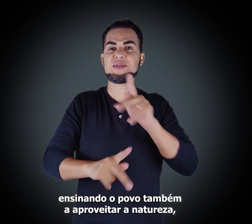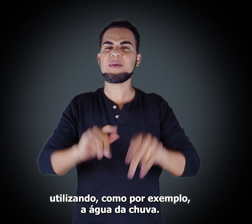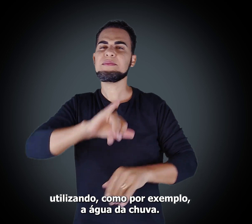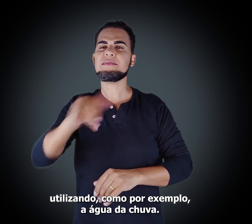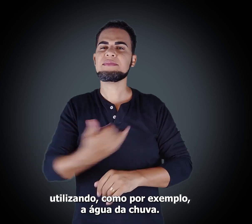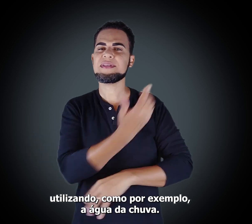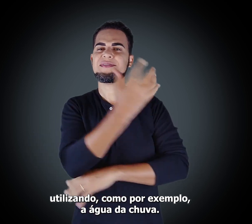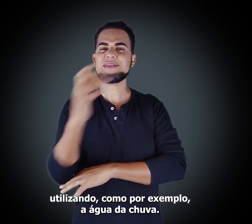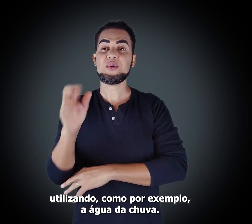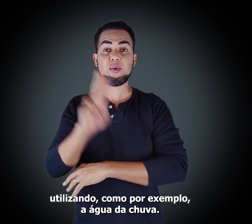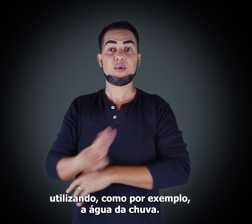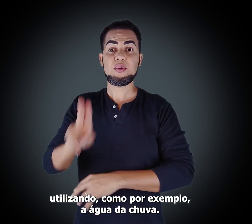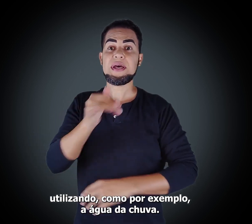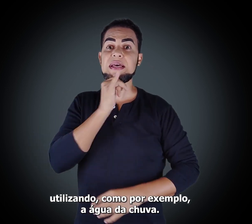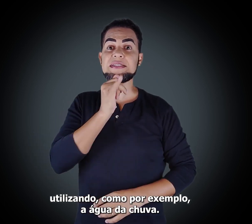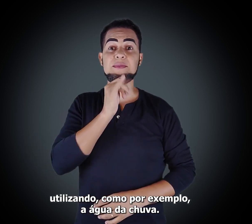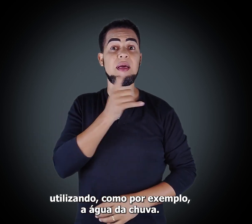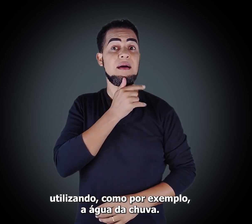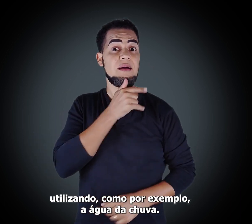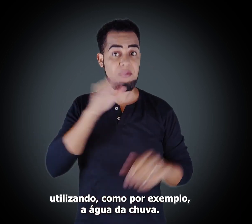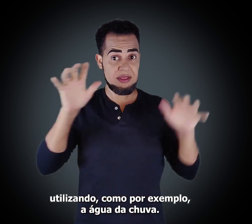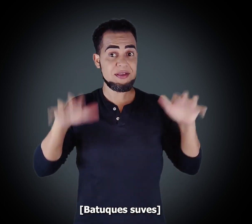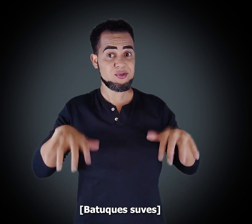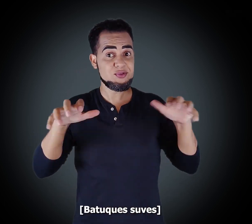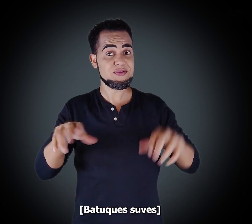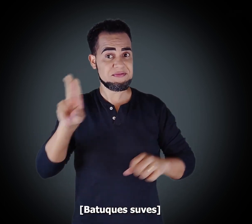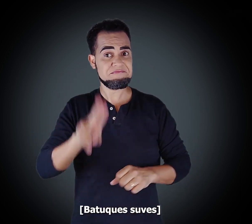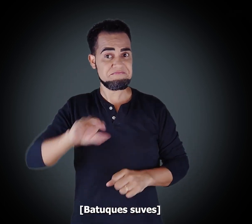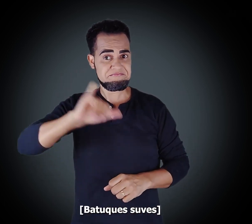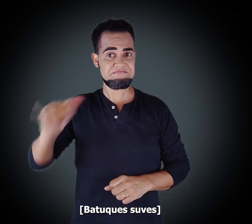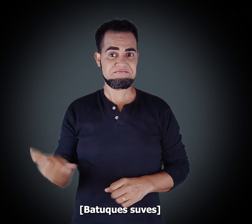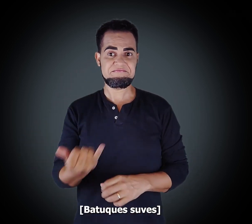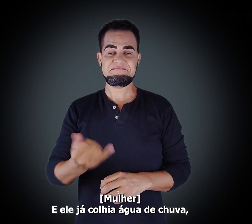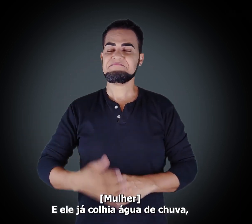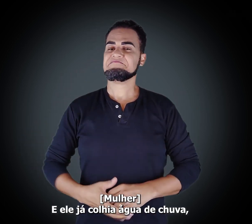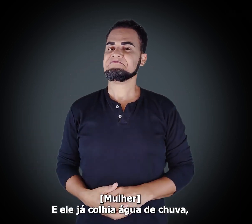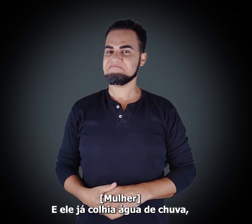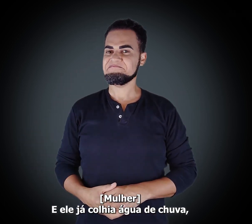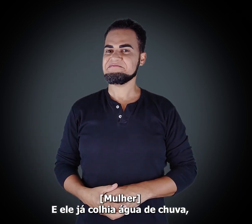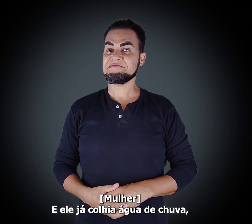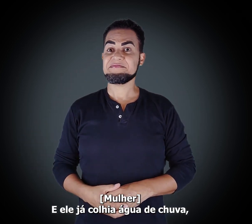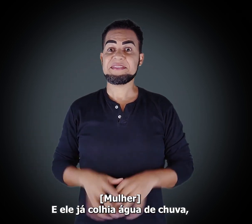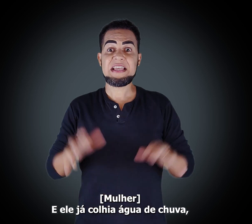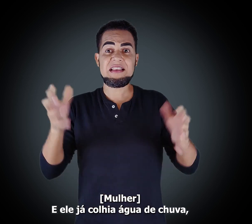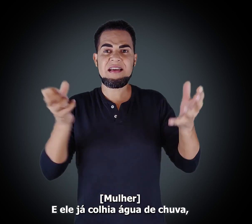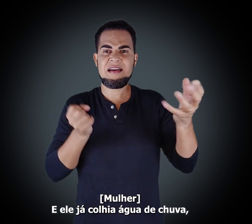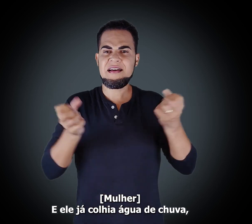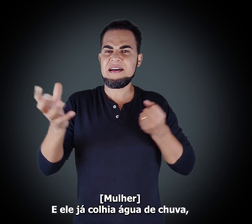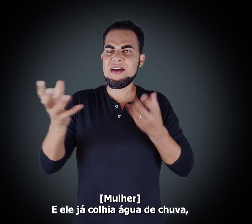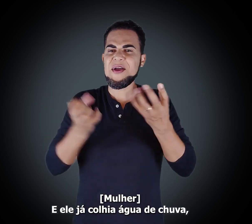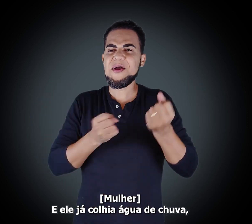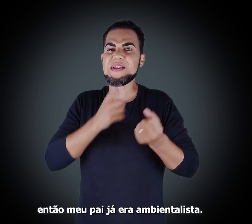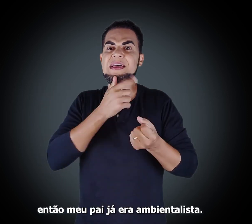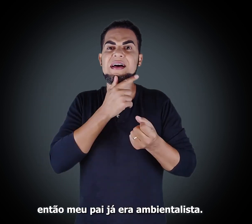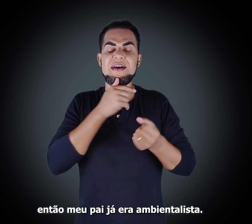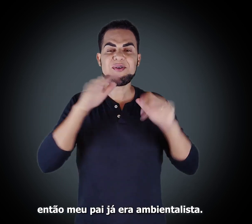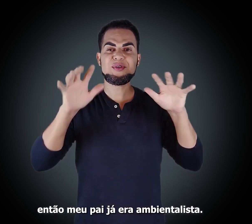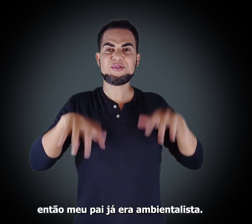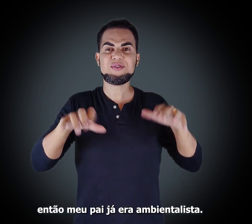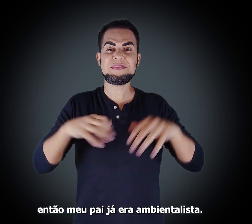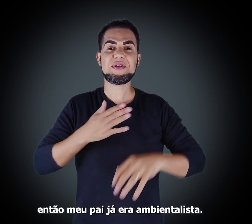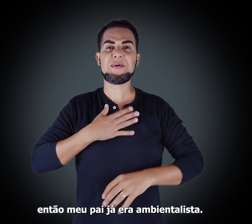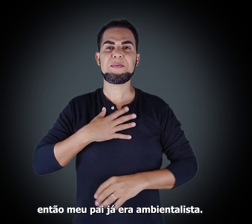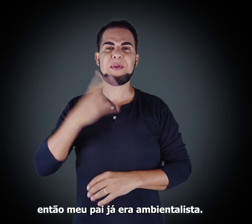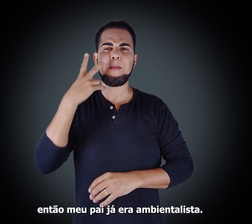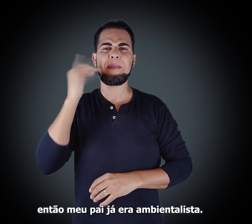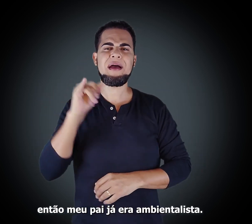natureza, utilizando como, por exemplo, a água da chuva. E ele já colhia a água de chuva, né? Então meu pai já